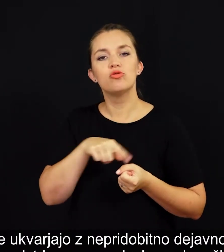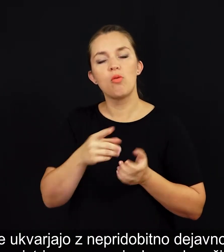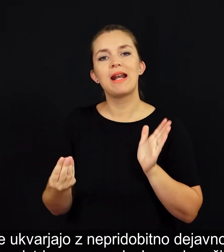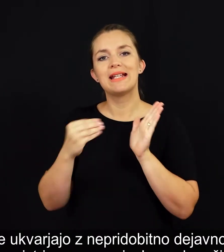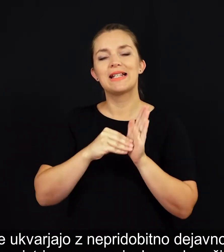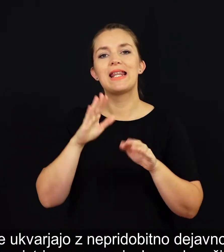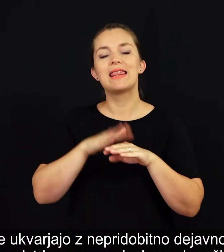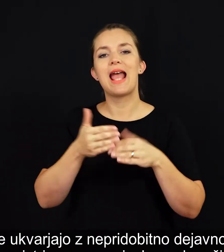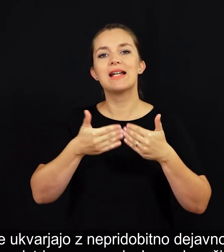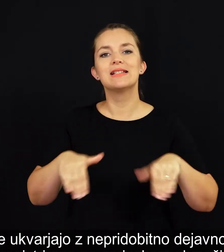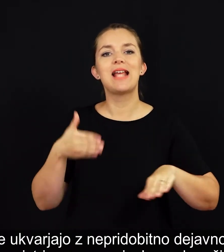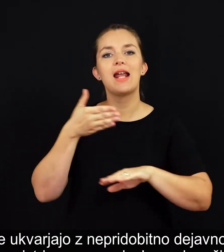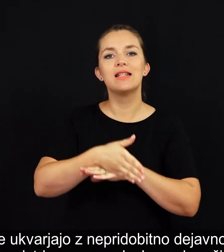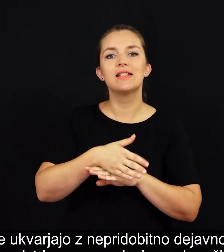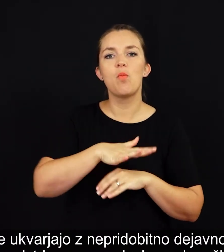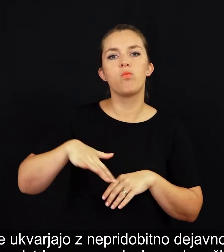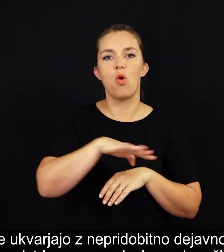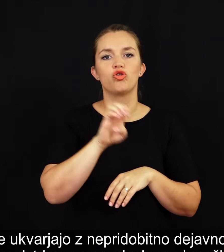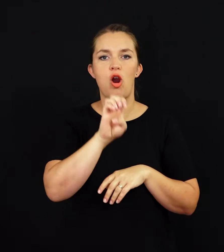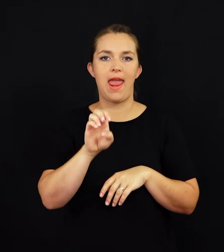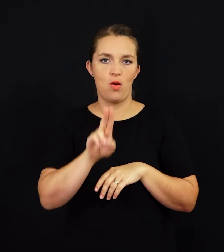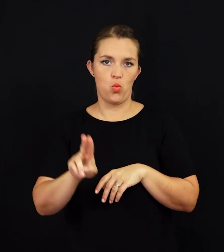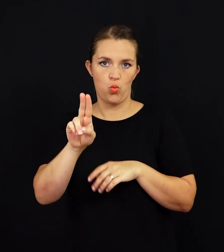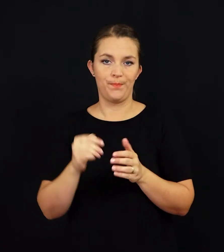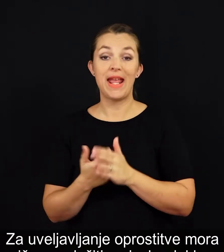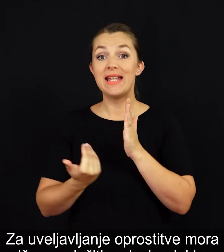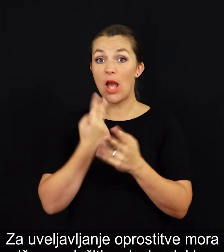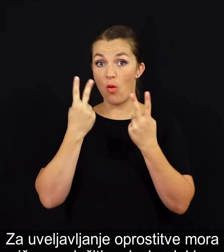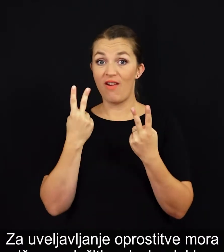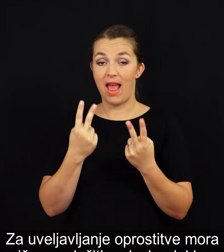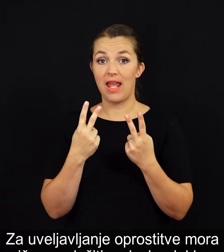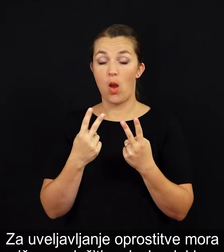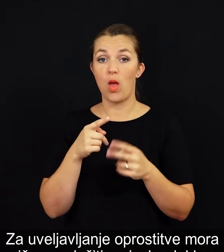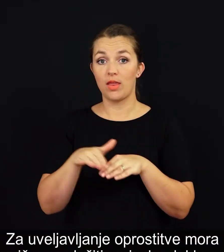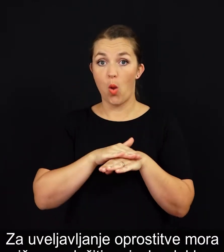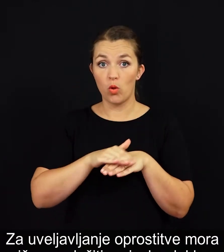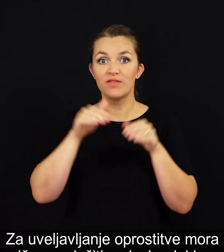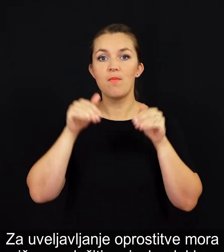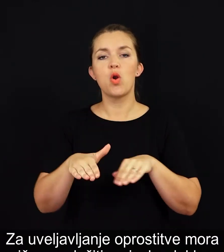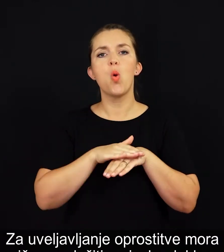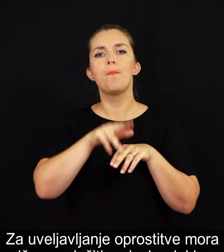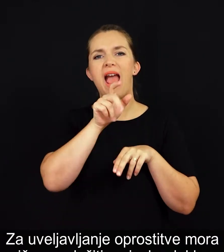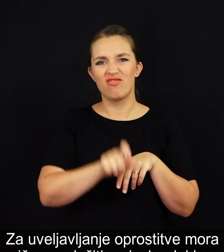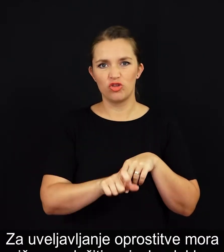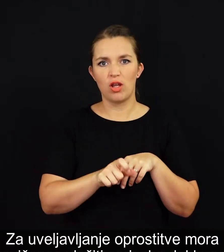na carinskem območju EU. Za uveljavljanje oprostitve mora upravičenec vložiti